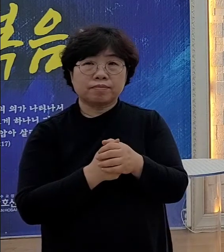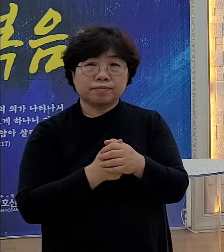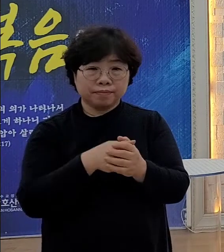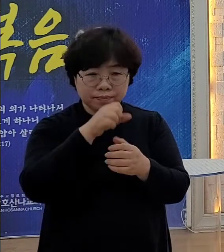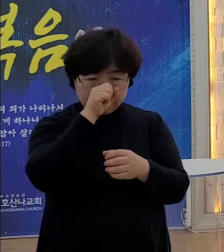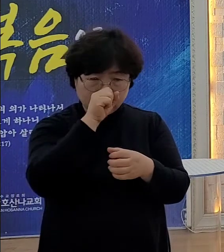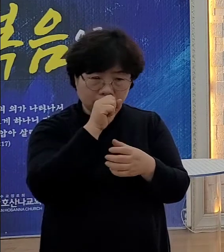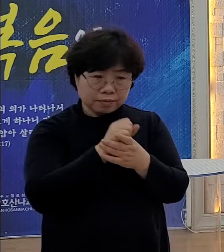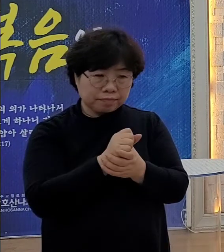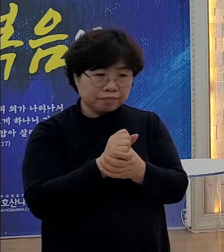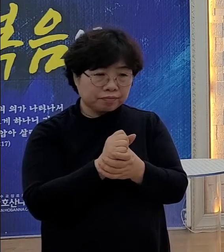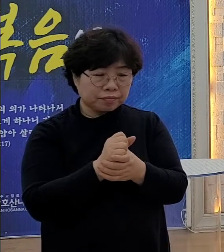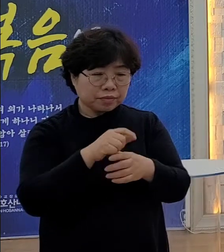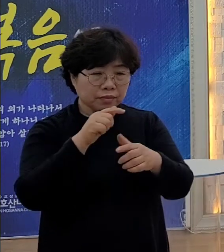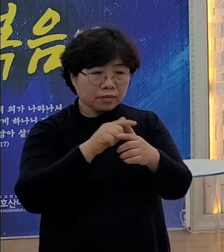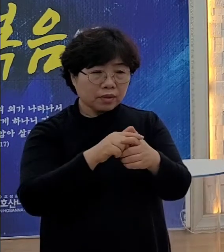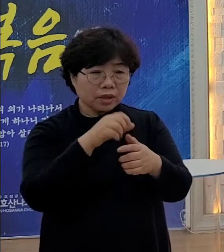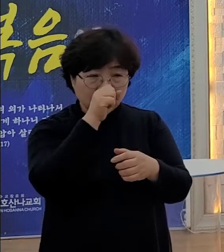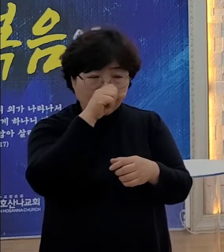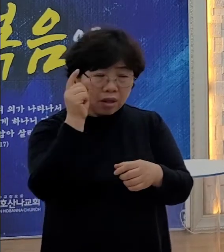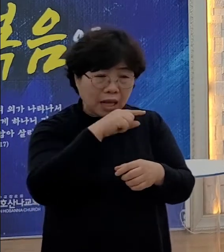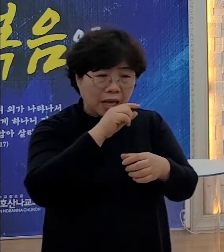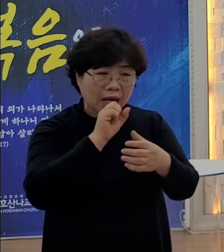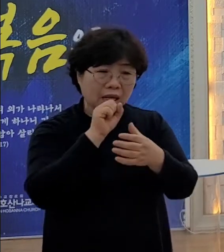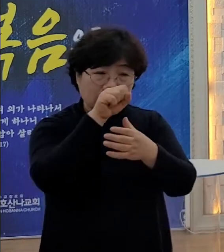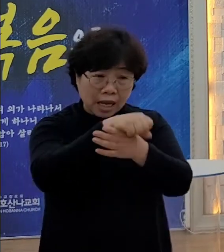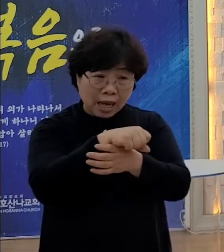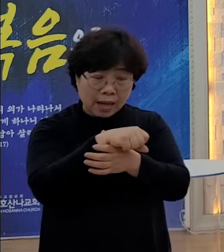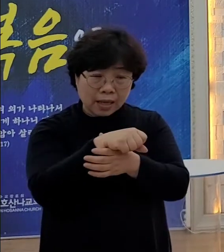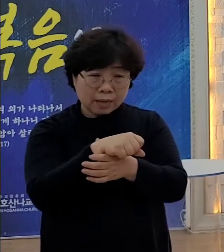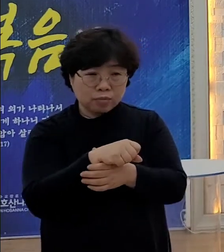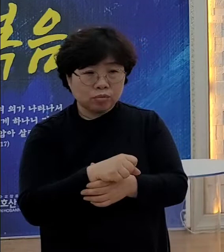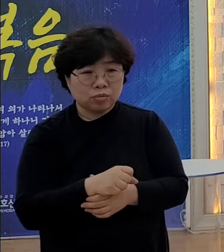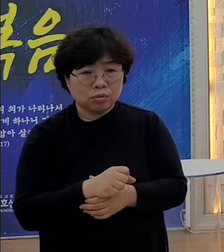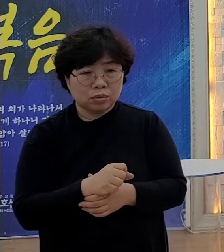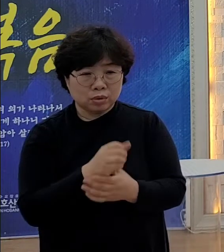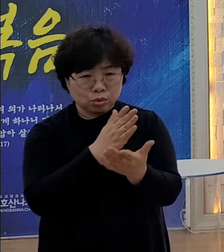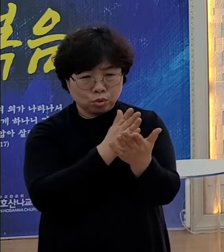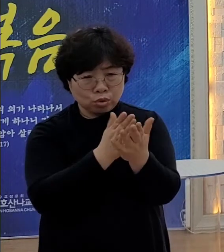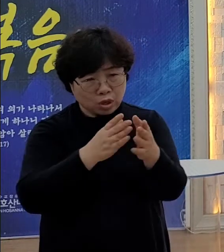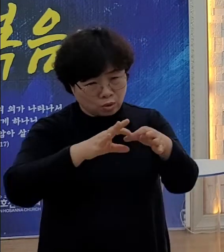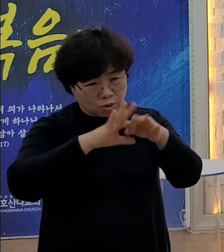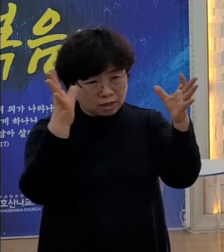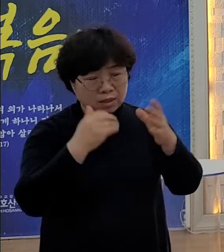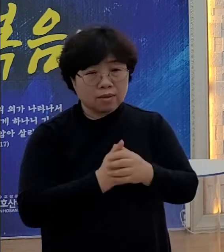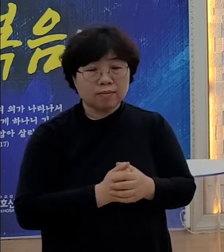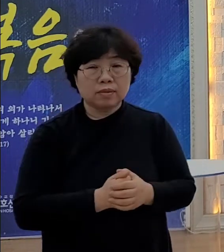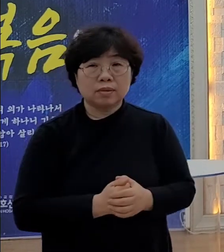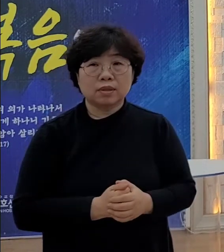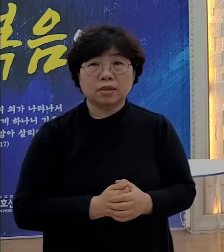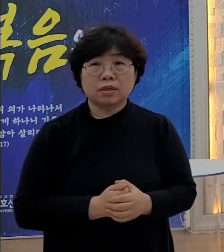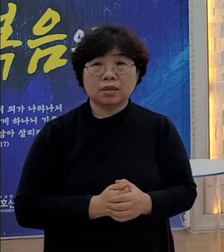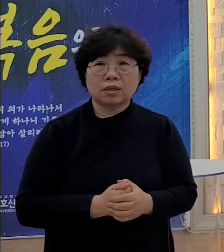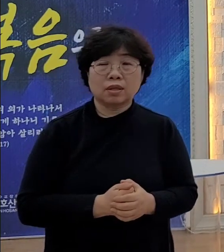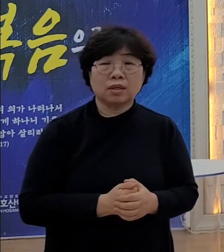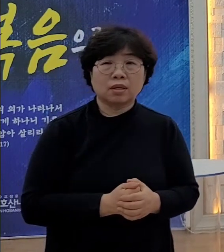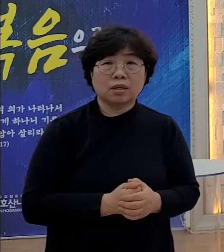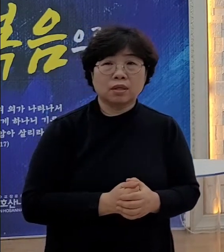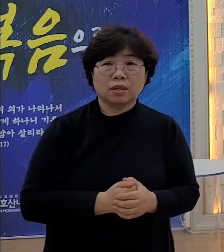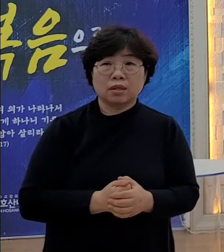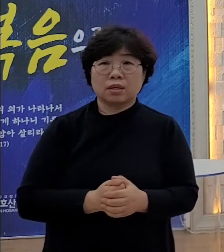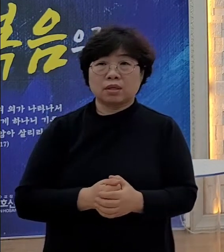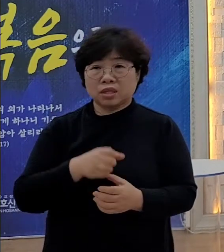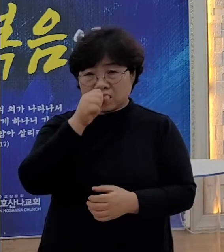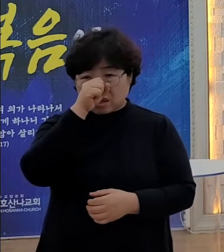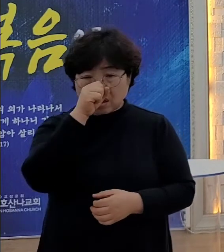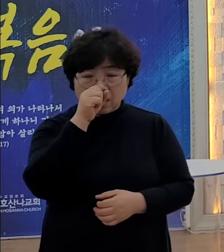다른 사과나무도 되고 다 아무 문제 없어요. 선악과 먹지 말아야 했어요. 우리는 자꾸 선악과 하는데, 그럼 선악과가